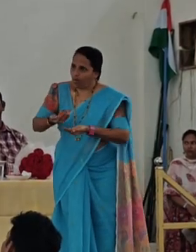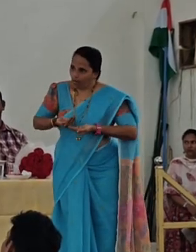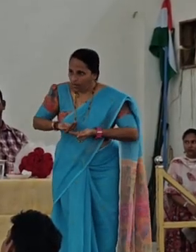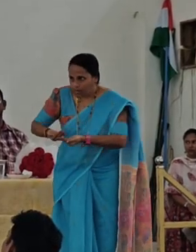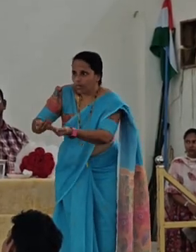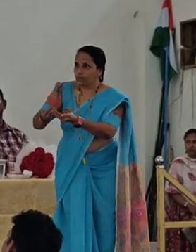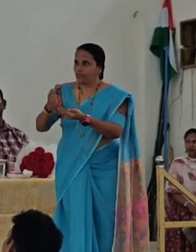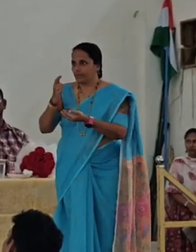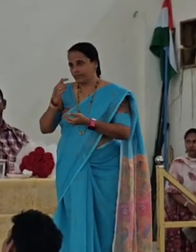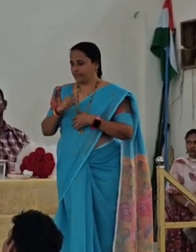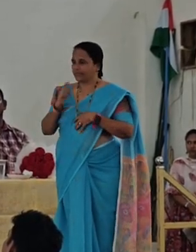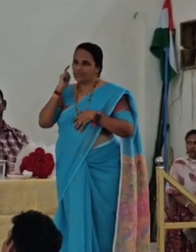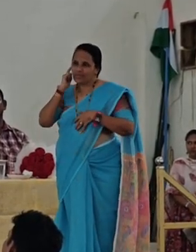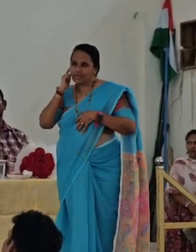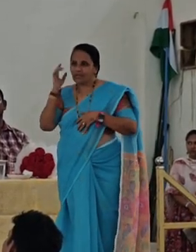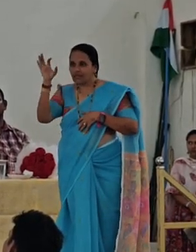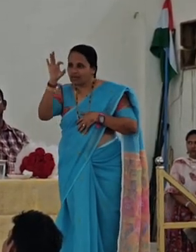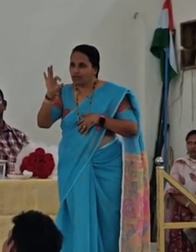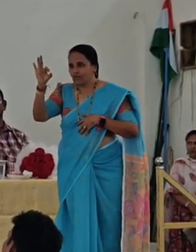గుర్తించి